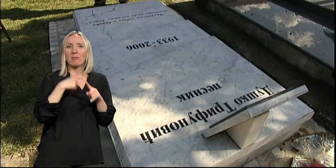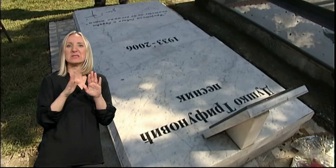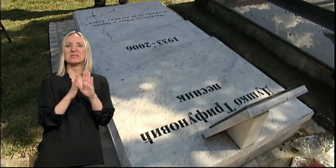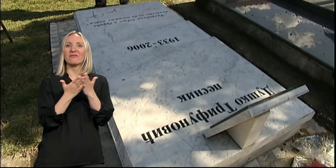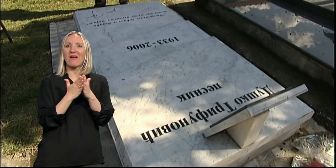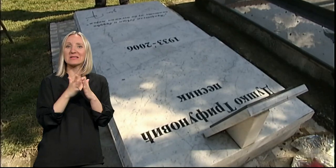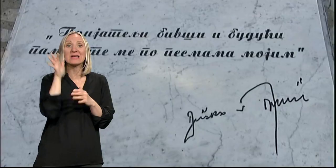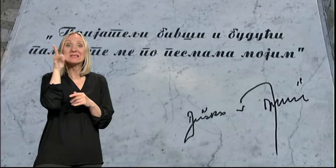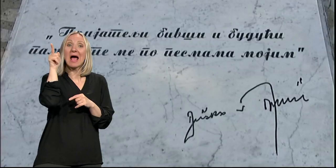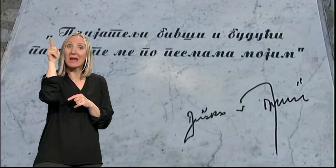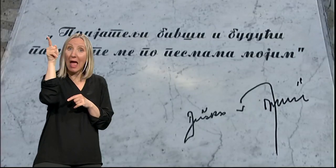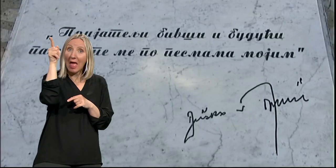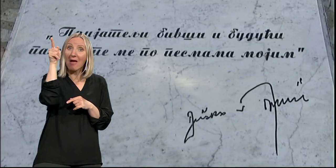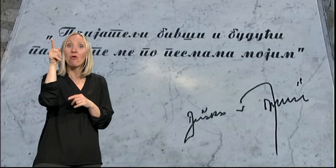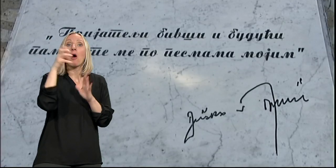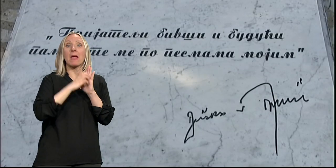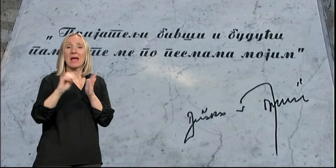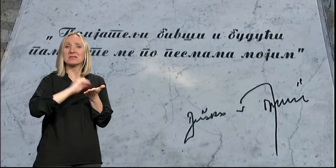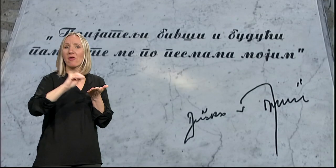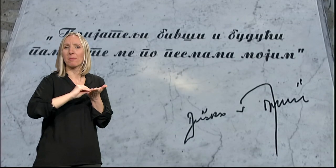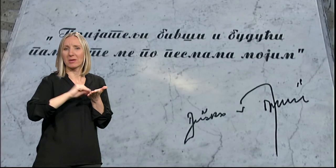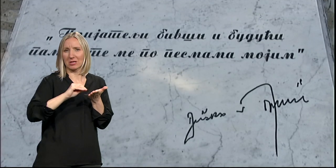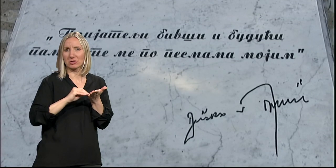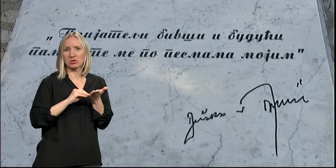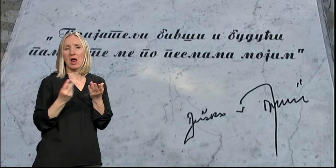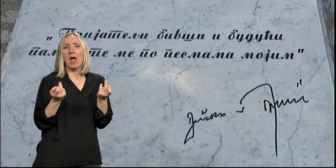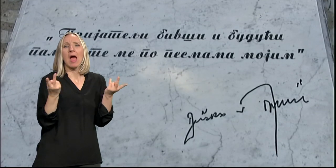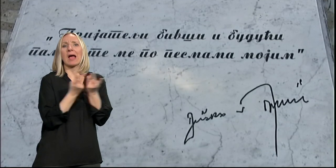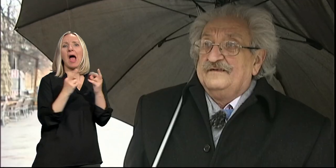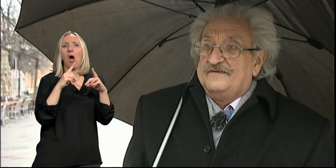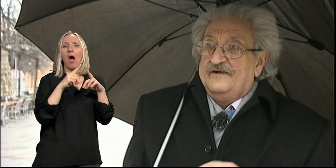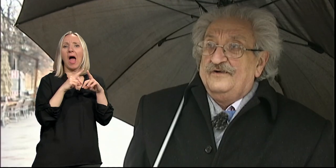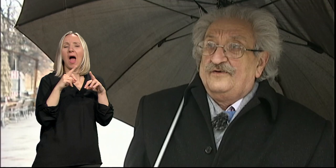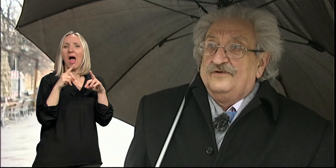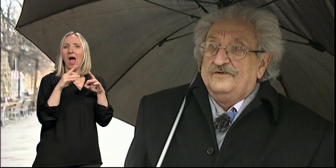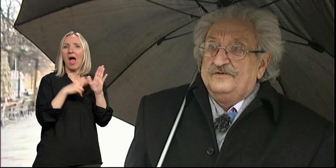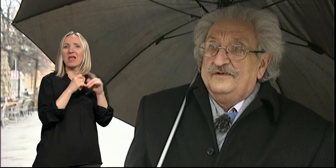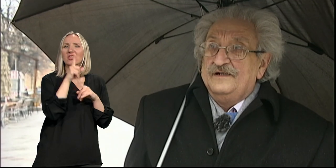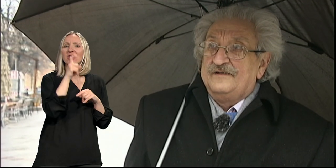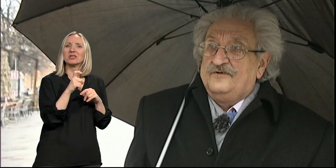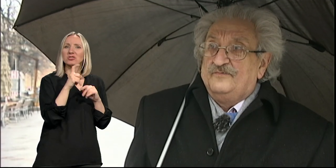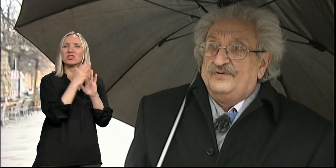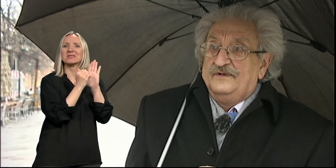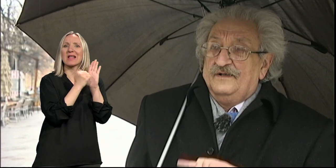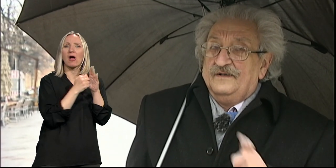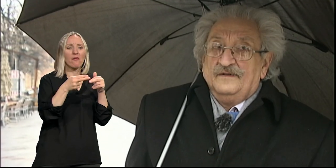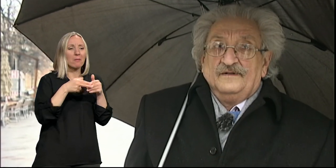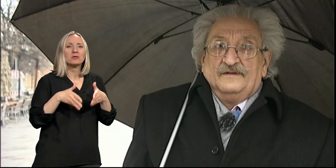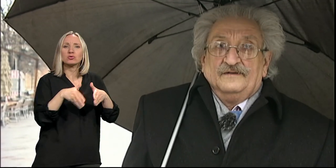iz Sarajeva i sveske koje je nastavio da piše. To su kao znakovi pored puta. Zvao je to Interkop,